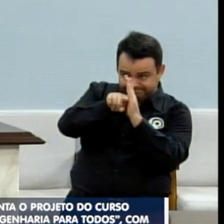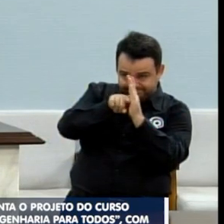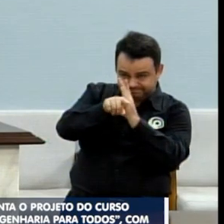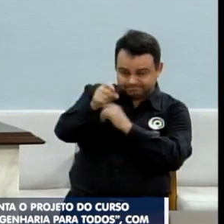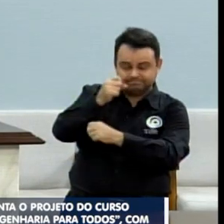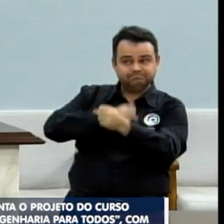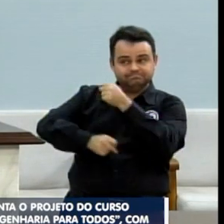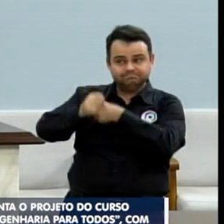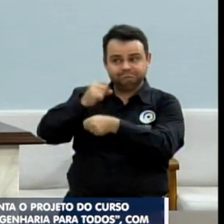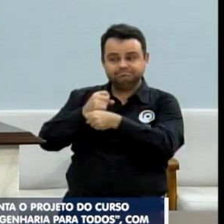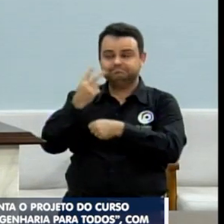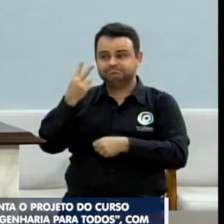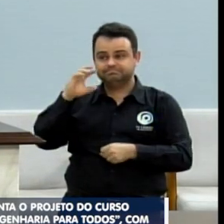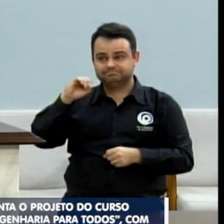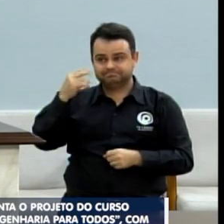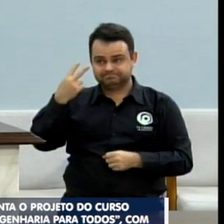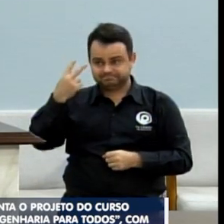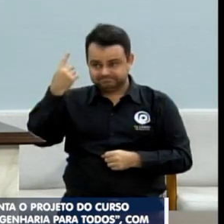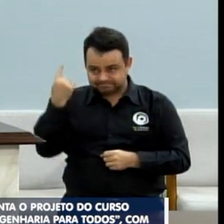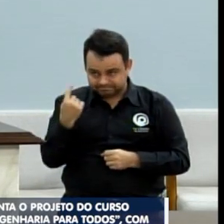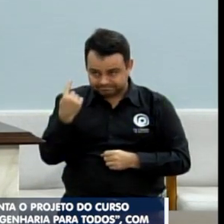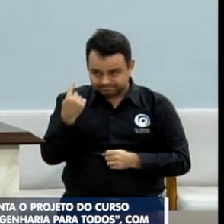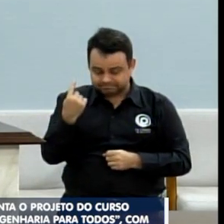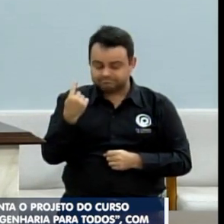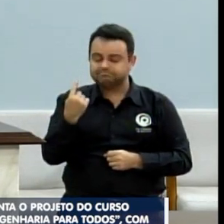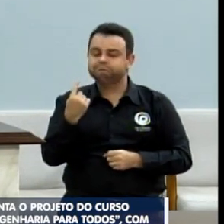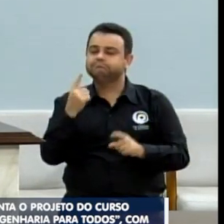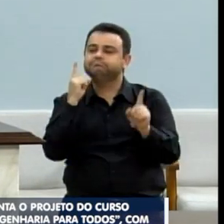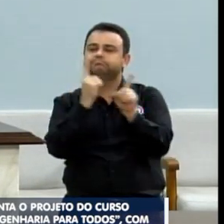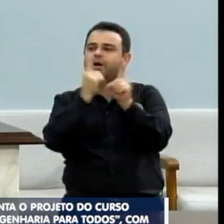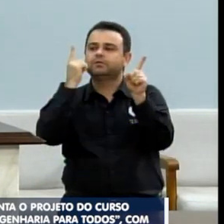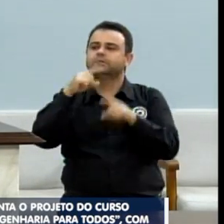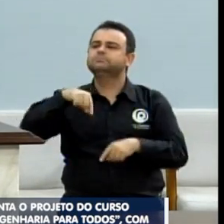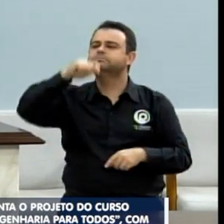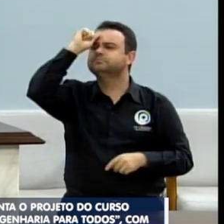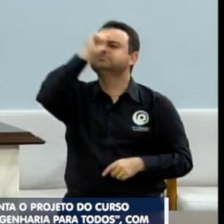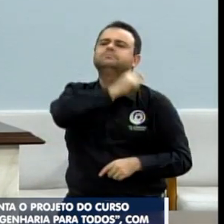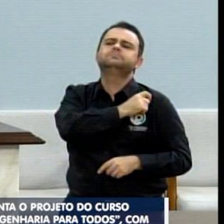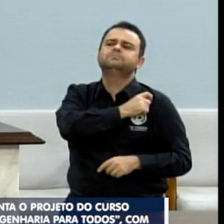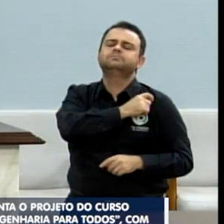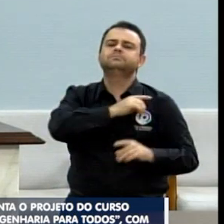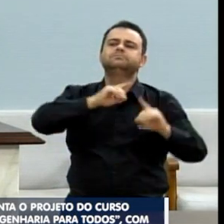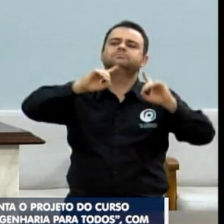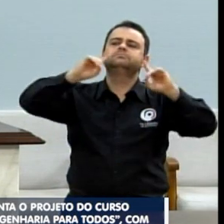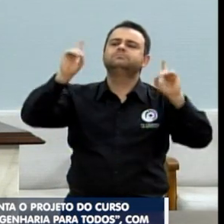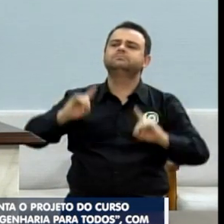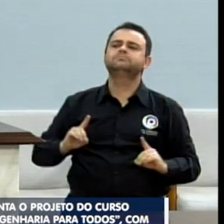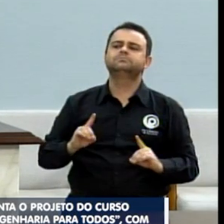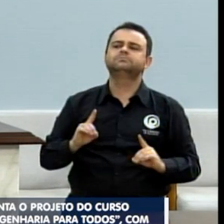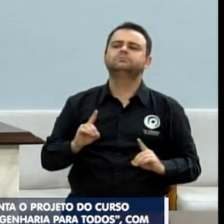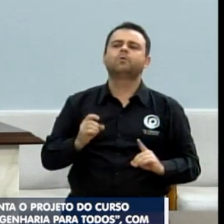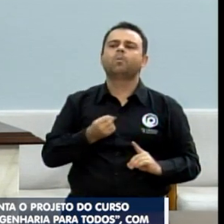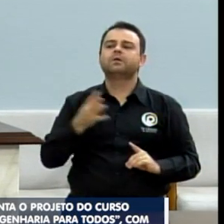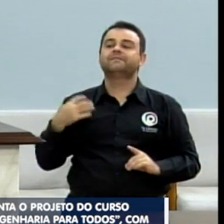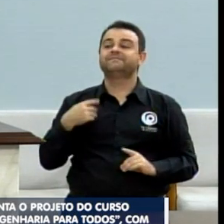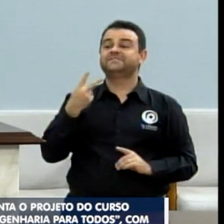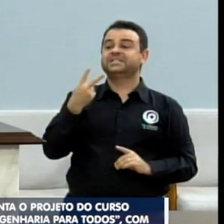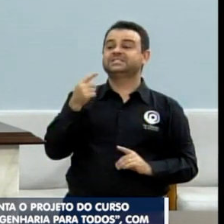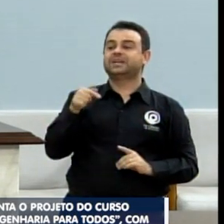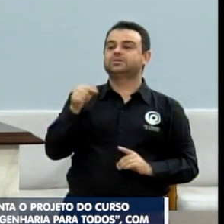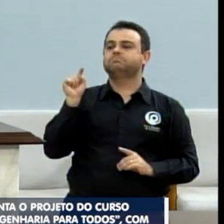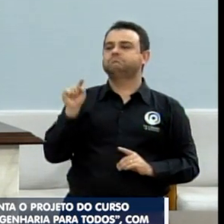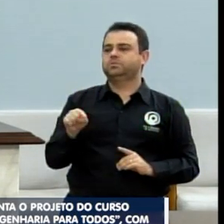2021, mas estima-se que a cidade de São José do Rio Preto conta com pelo menos 27 mil pessoas portadoras de